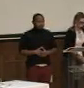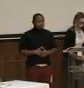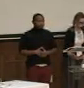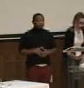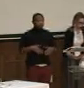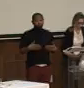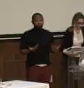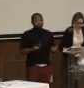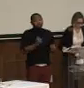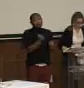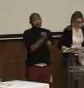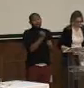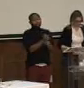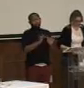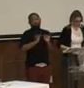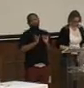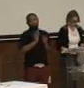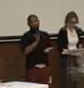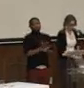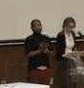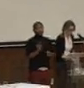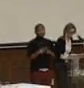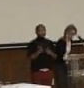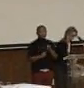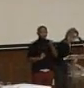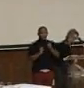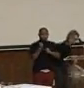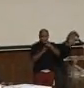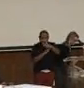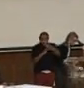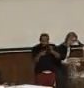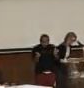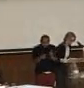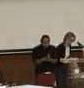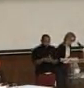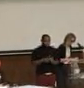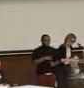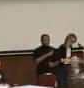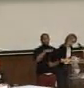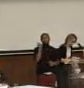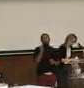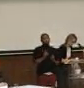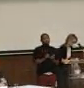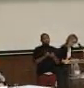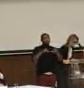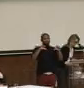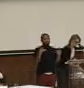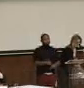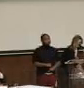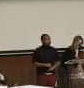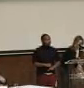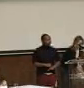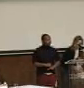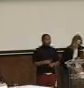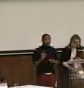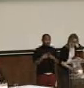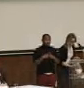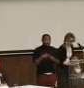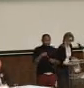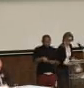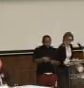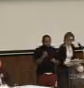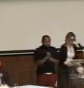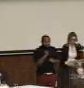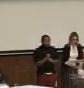As obras estão paradas porque a construtora faliu. A construtora que nós contratamos para construir esse campus foi construído em 3 etapas. A